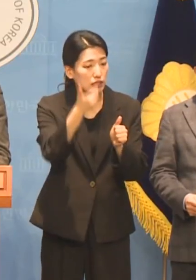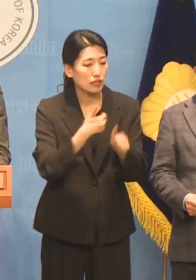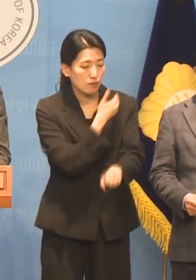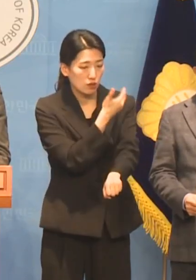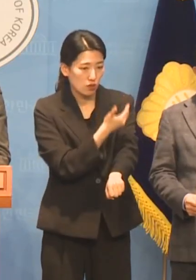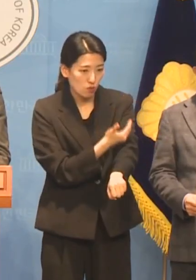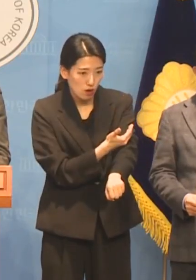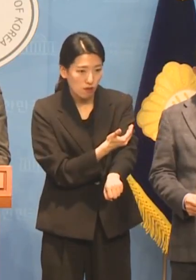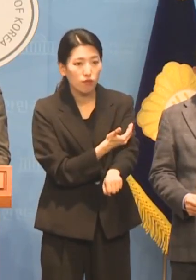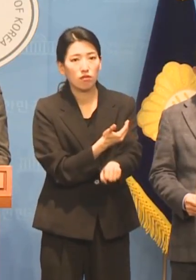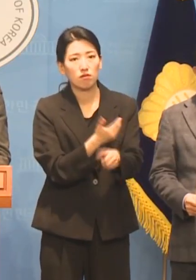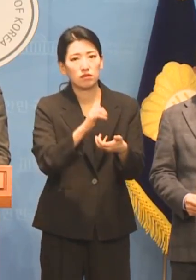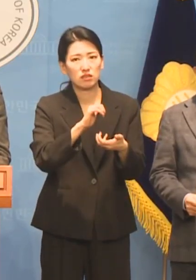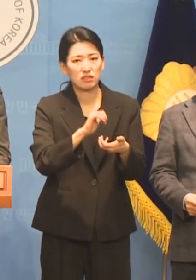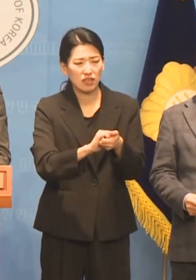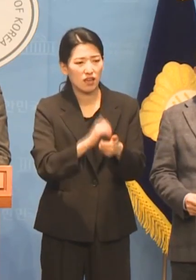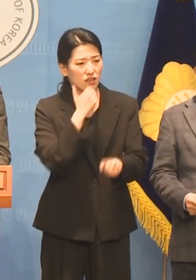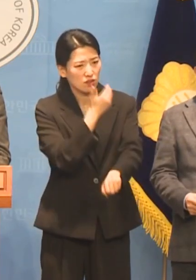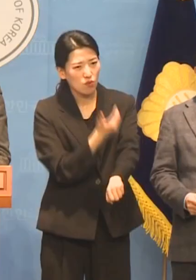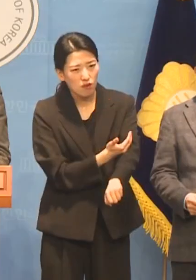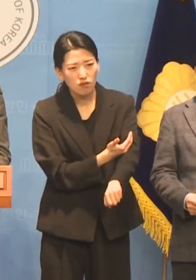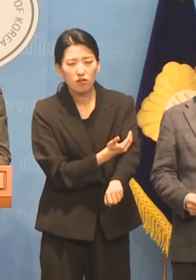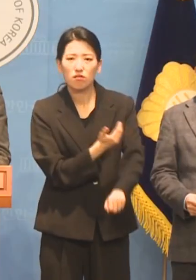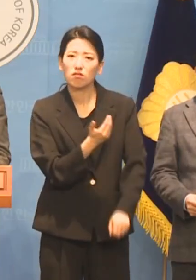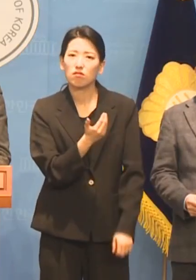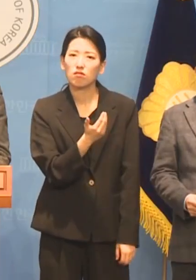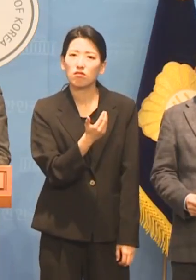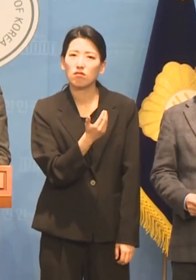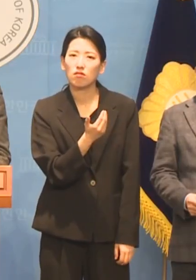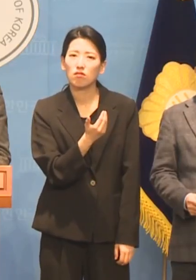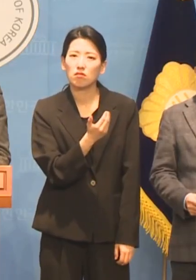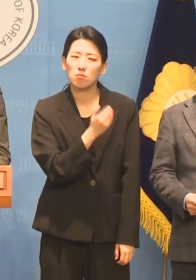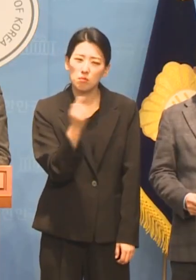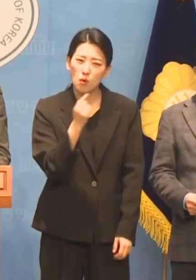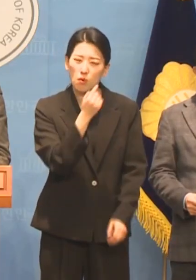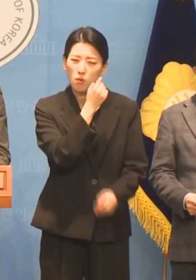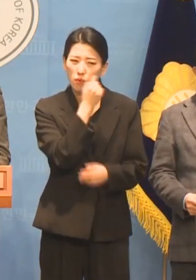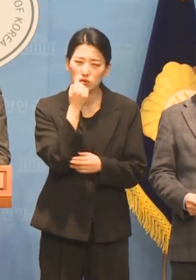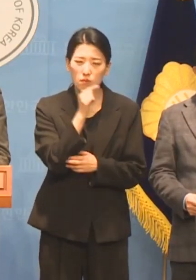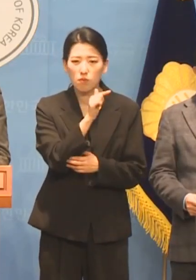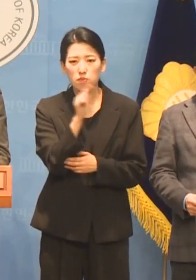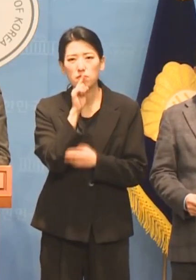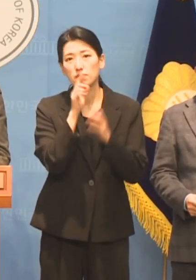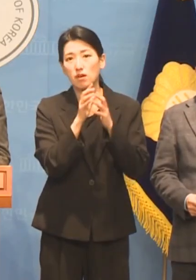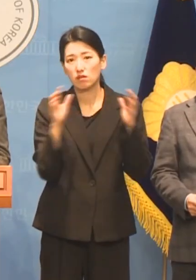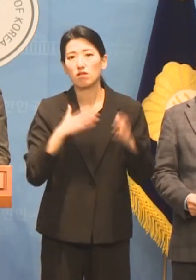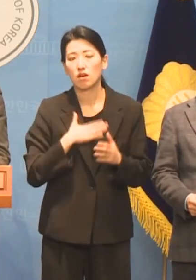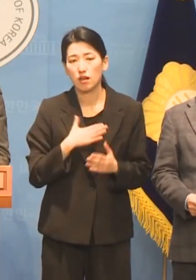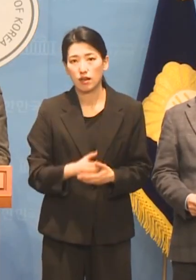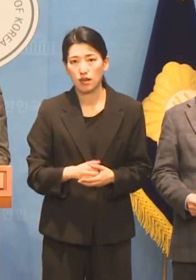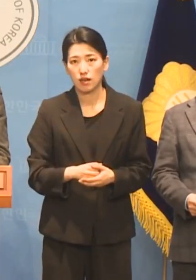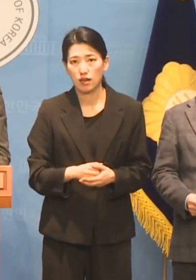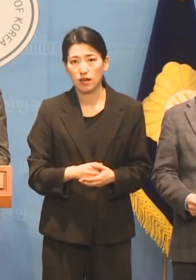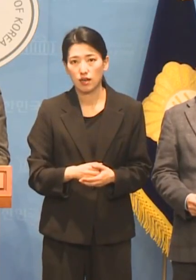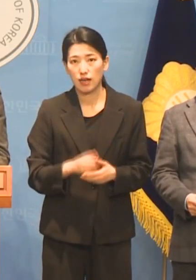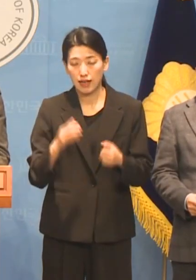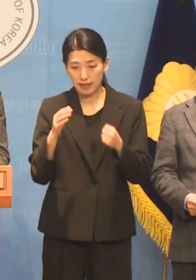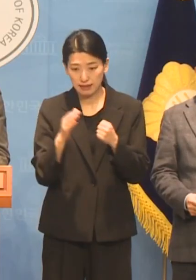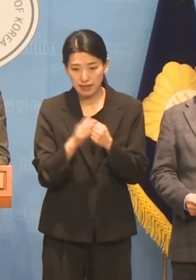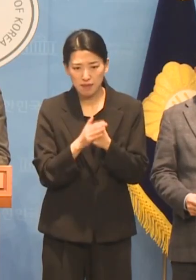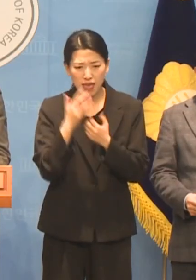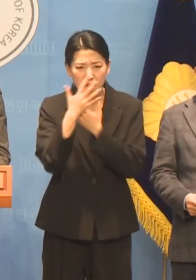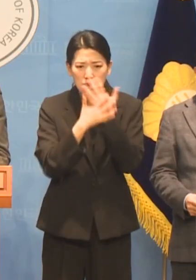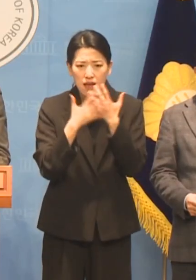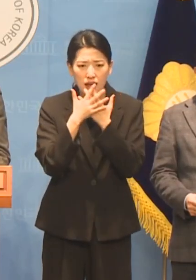제대로 보장되지 않기 때문에 또 다른 지적들이 있게 됩니다. 완전한 전자주주총회를 도입하기